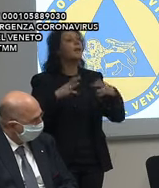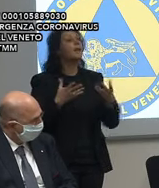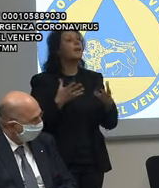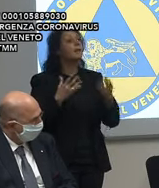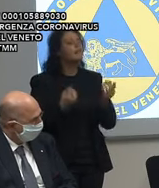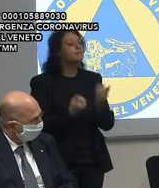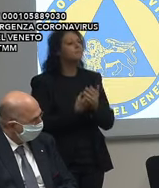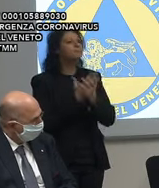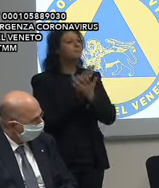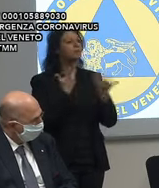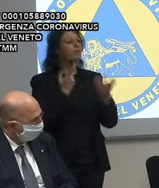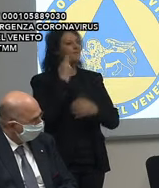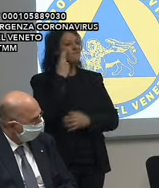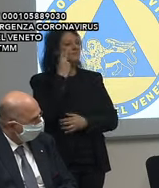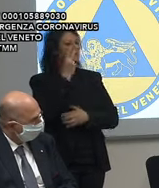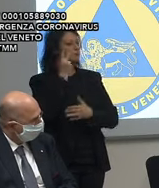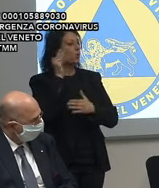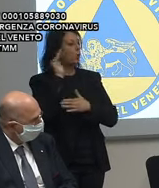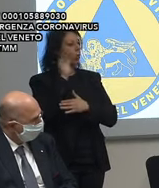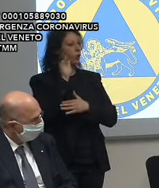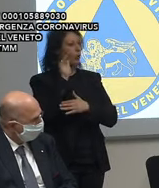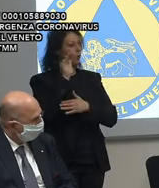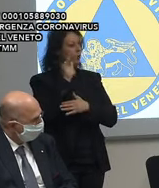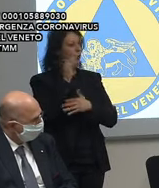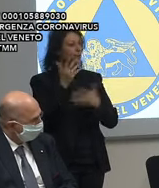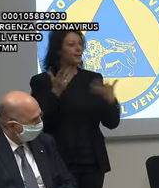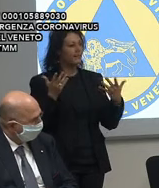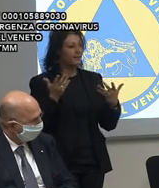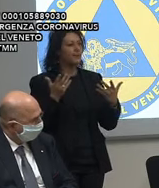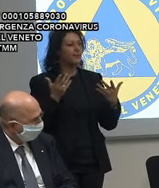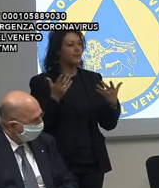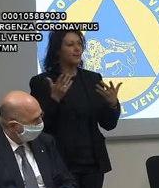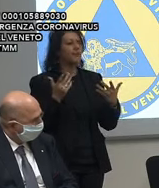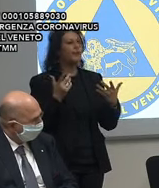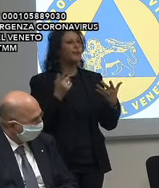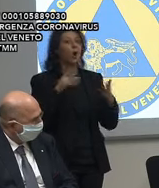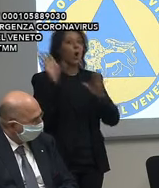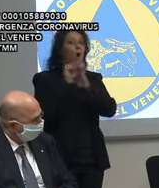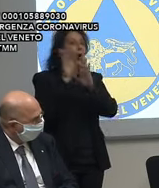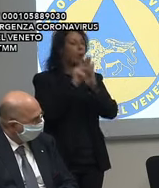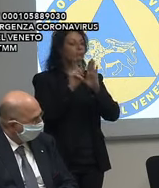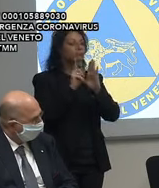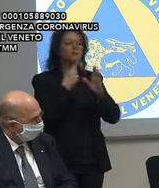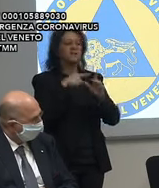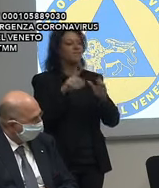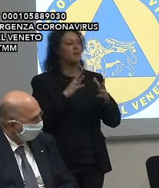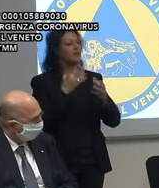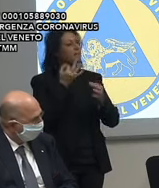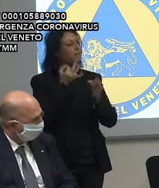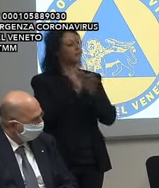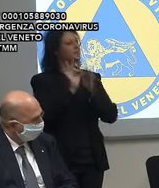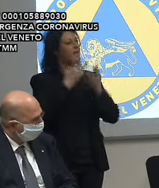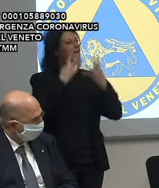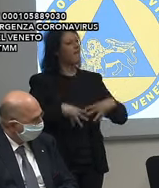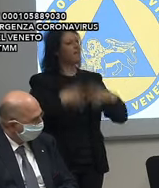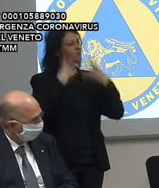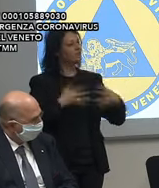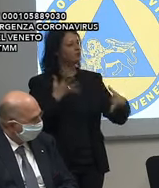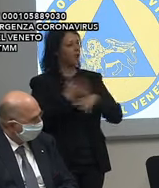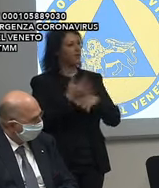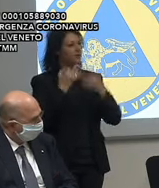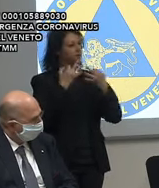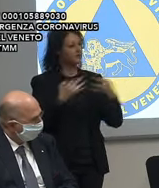una visione che niente viene duplicata, niente è ridondante e quindi inefficiente. Quindi nasce già con una visione